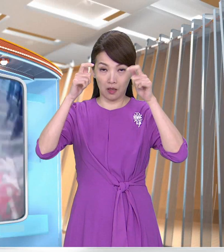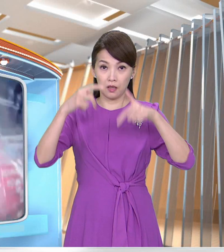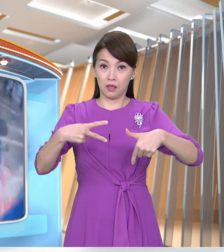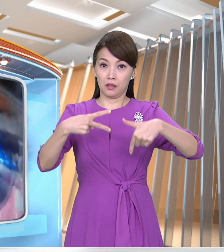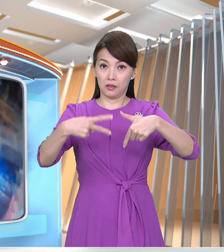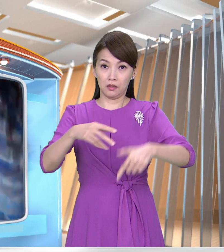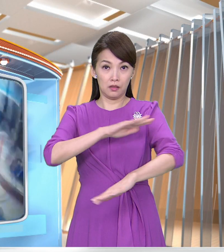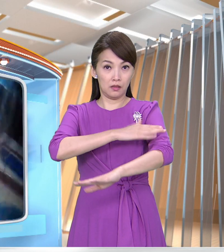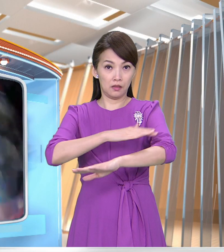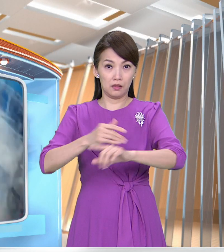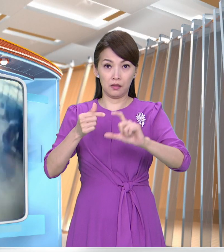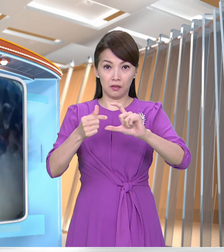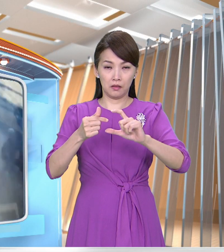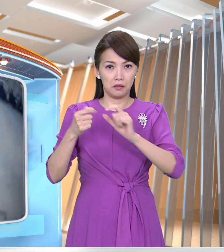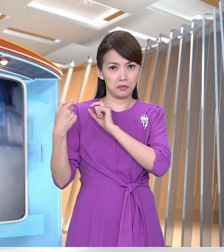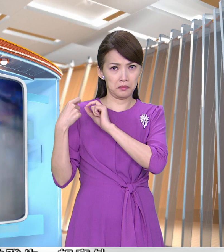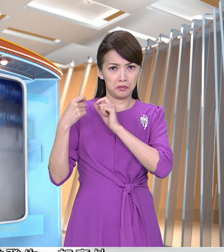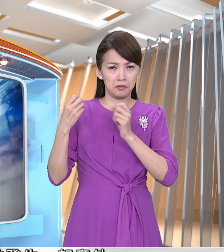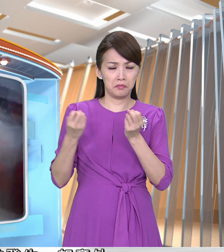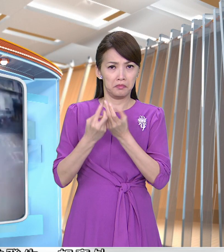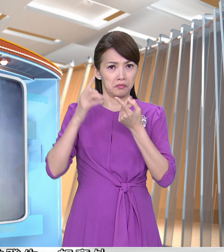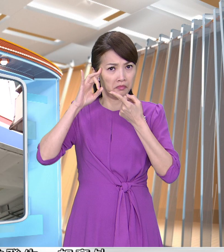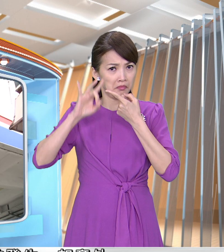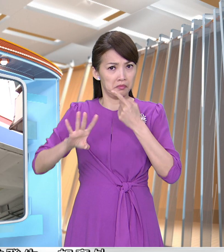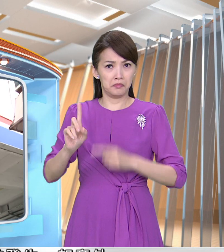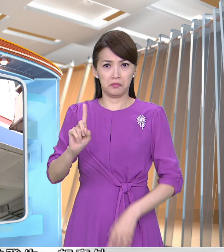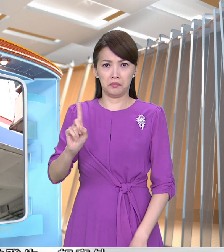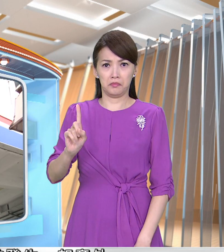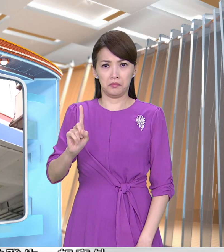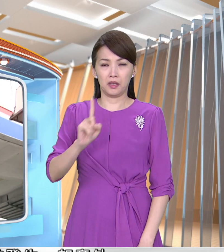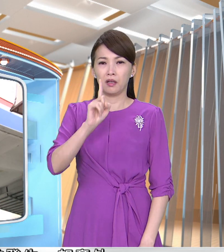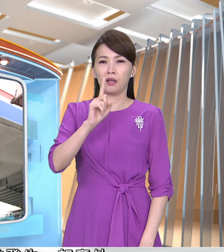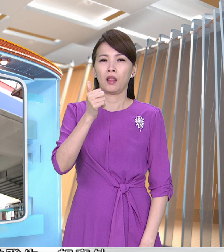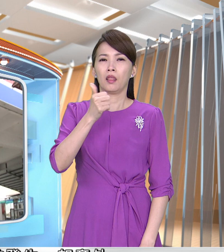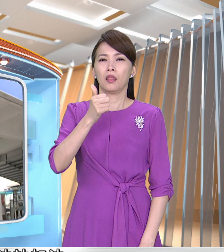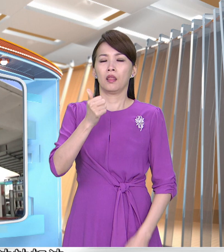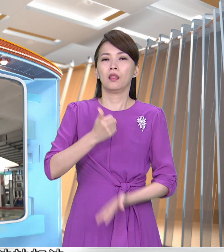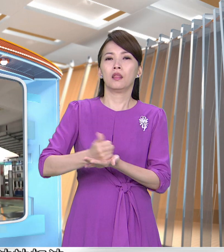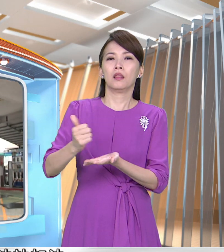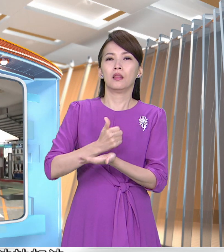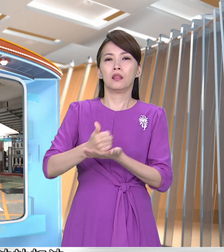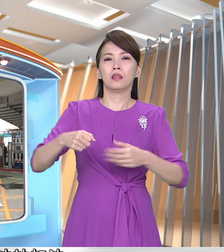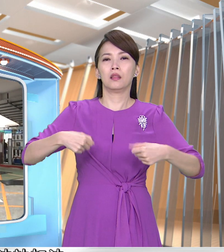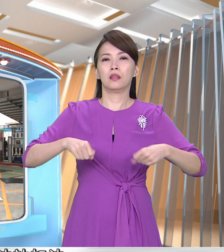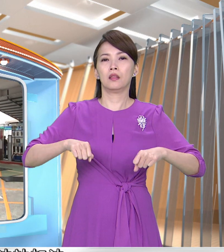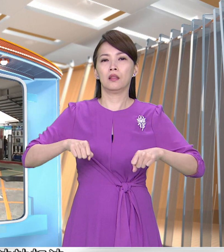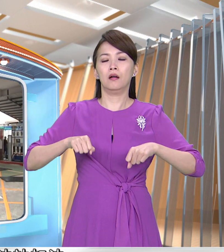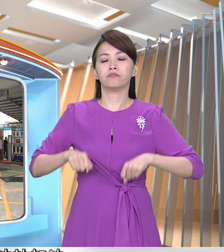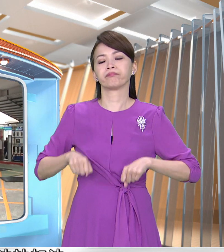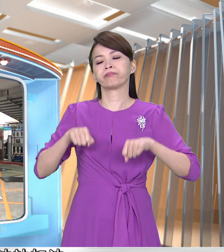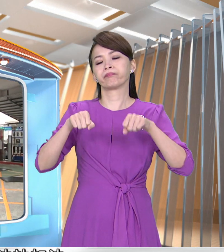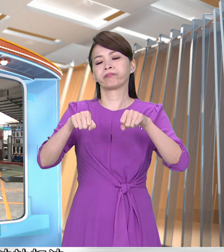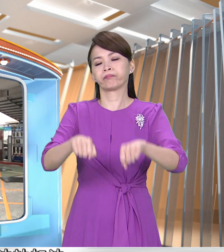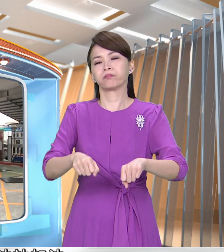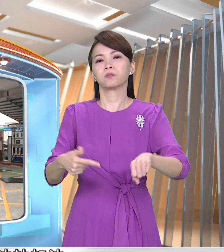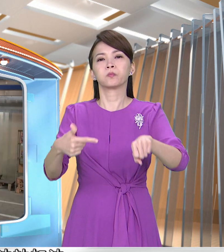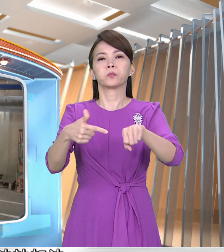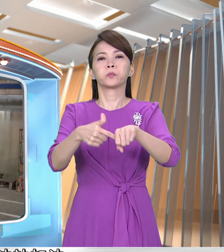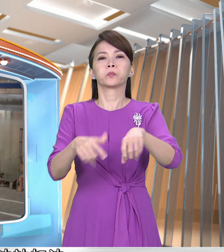高雄仁武区日前发生了一起意外，一名外送员到加油站加油，而员工